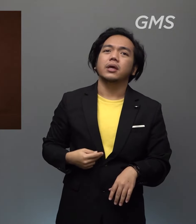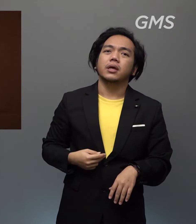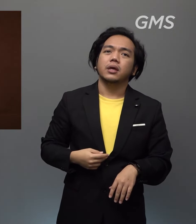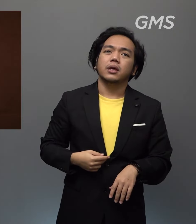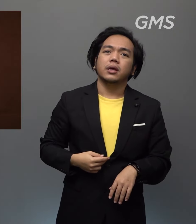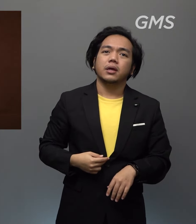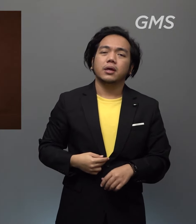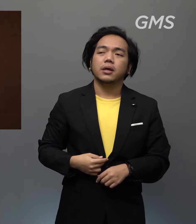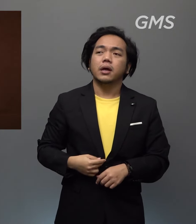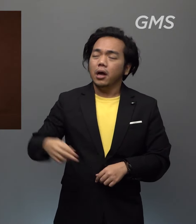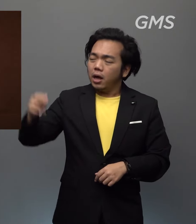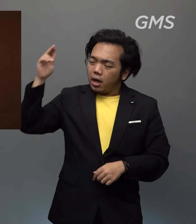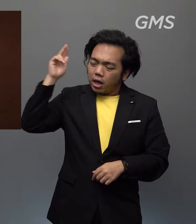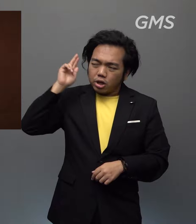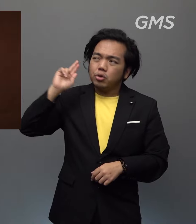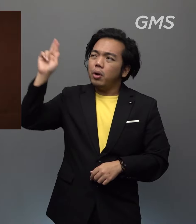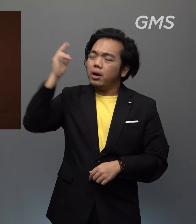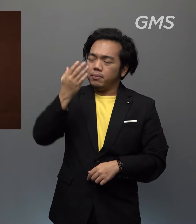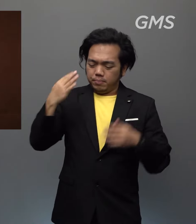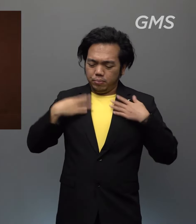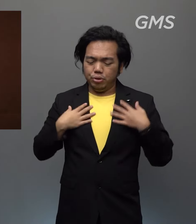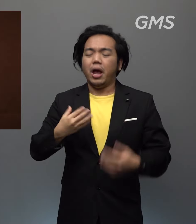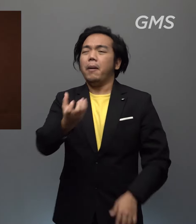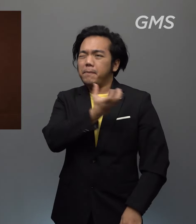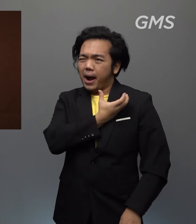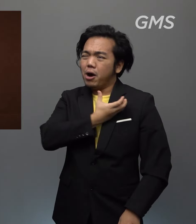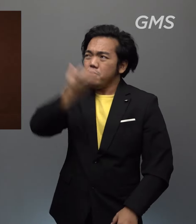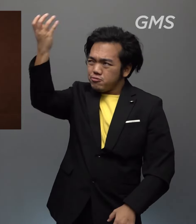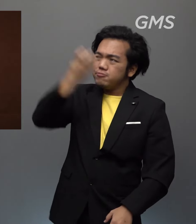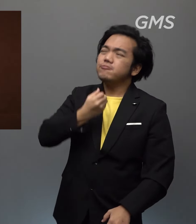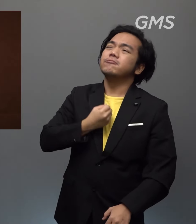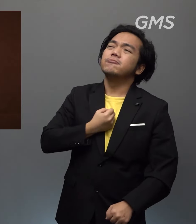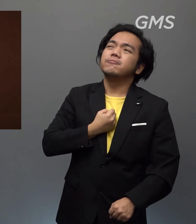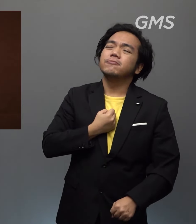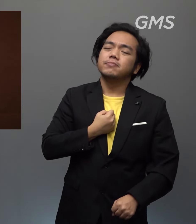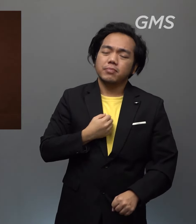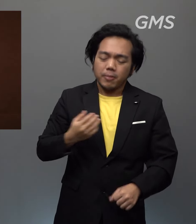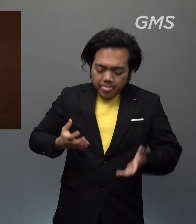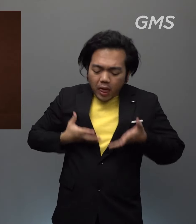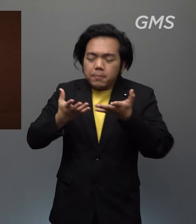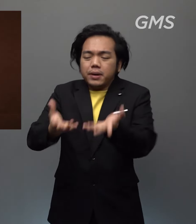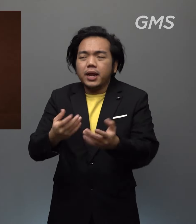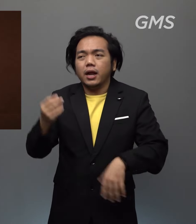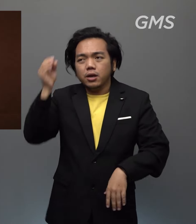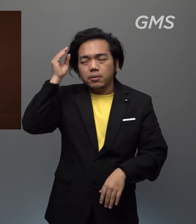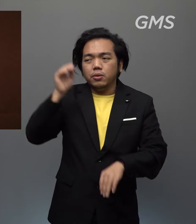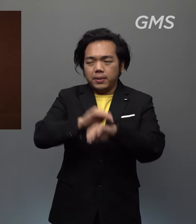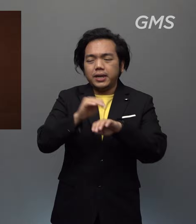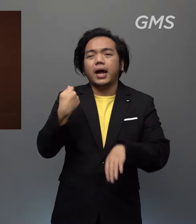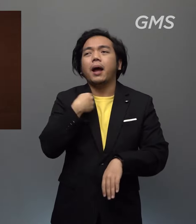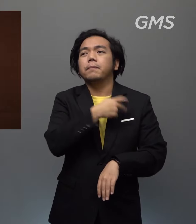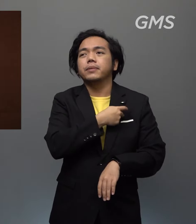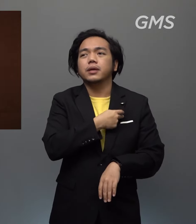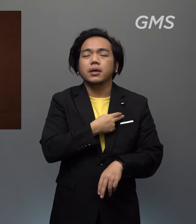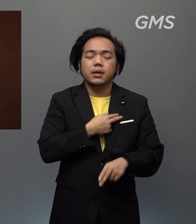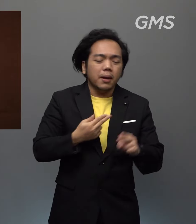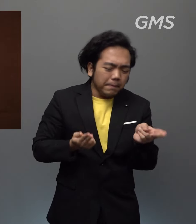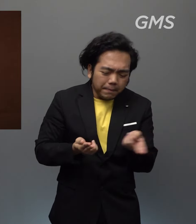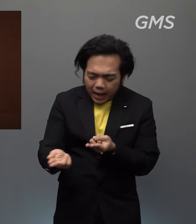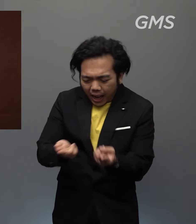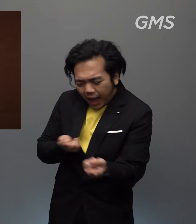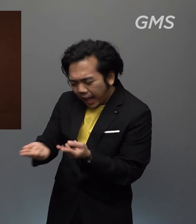juga punya kehendak. Sampaikanlah ya Tuhan. Bahkan ketika pelayanan yang kami bangun di dalam kondisi seperti hari